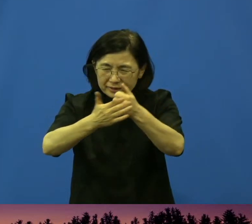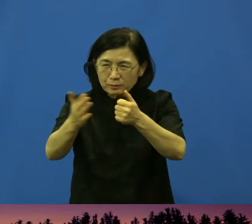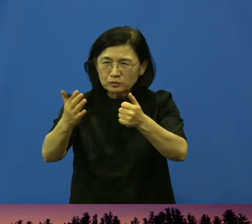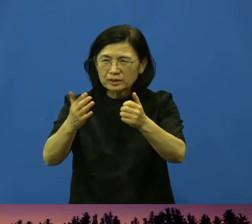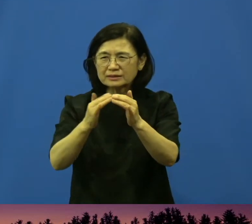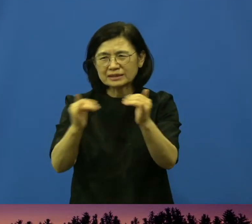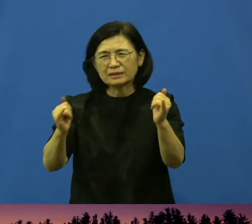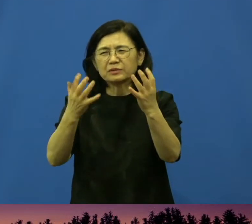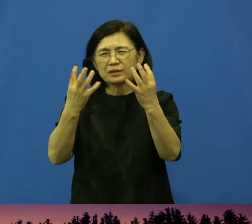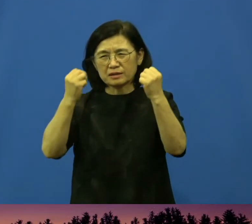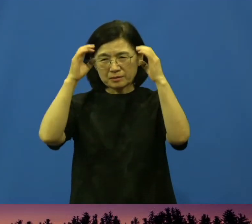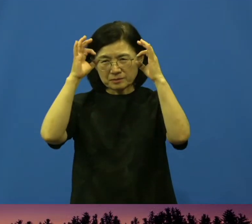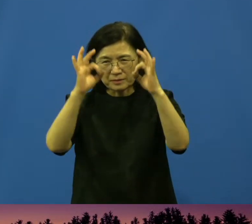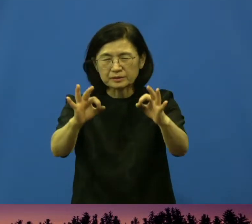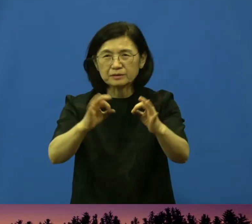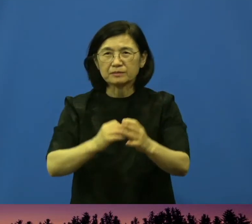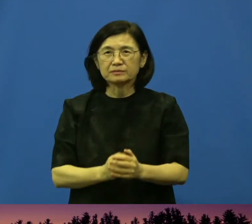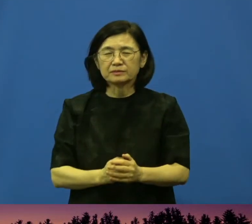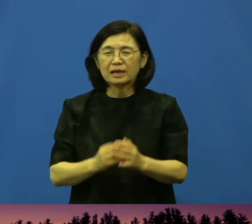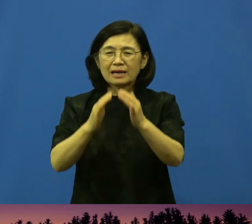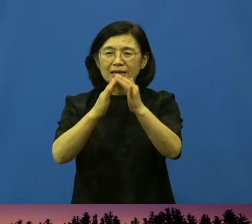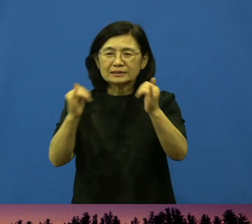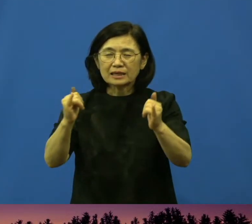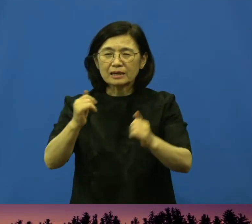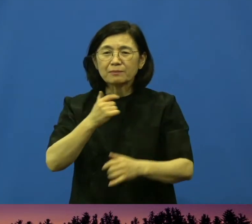뭐냐? 절대적 힘을 갖고 싶은 거예요.